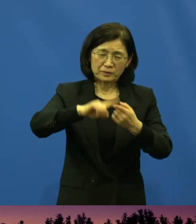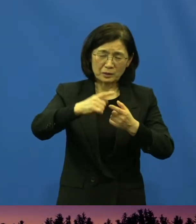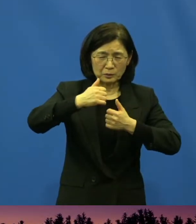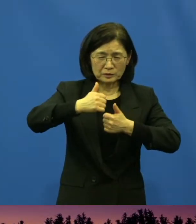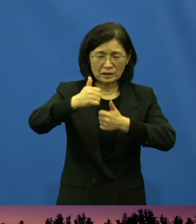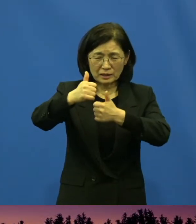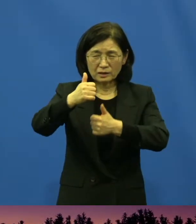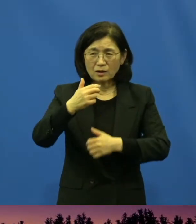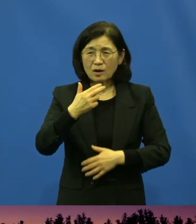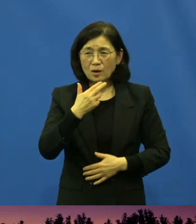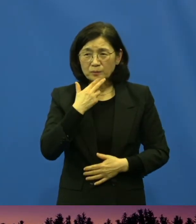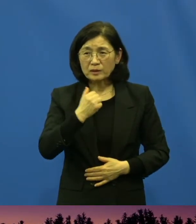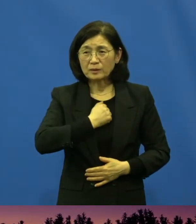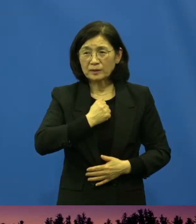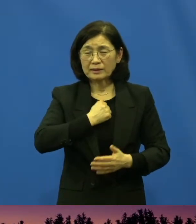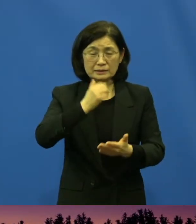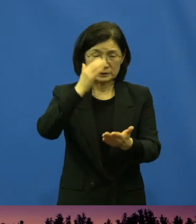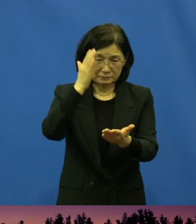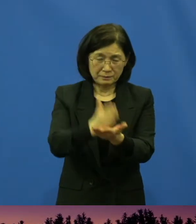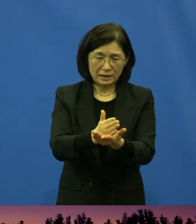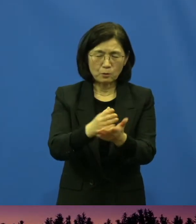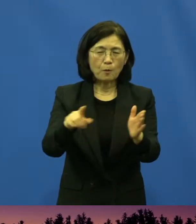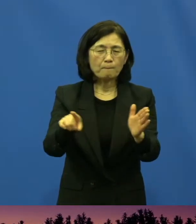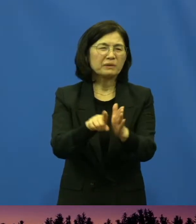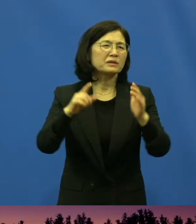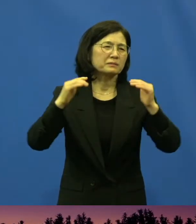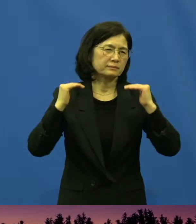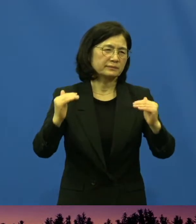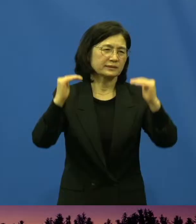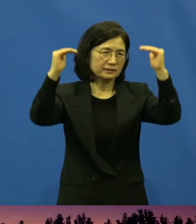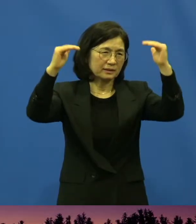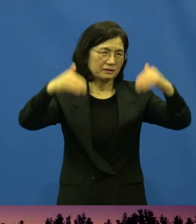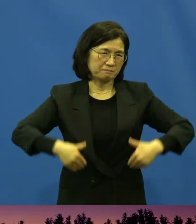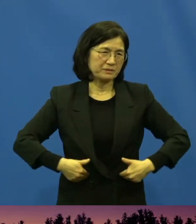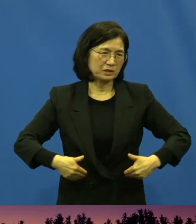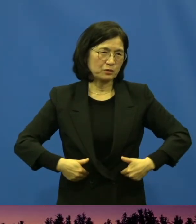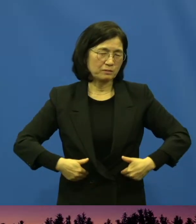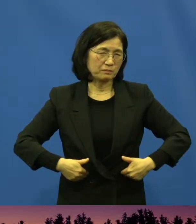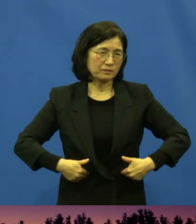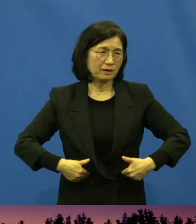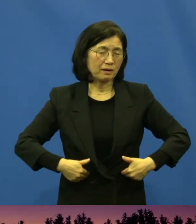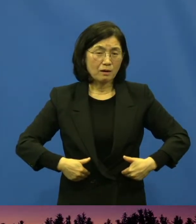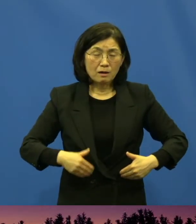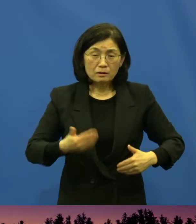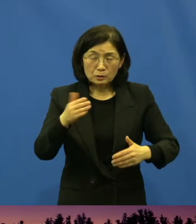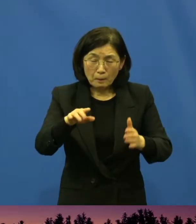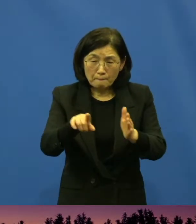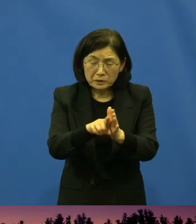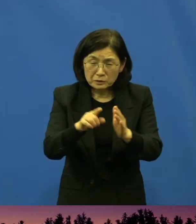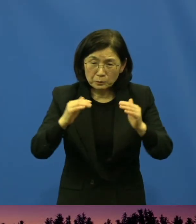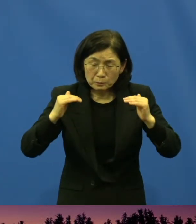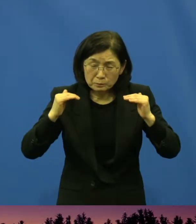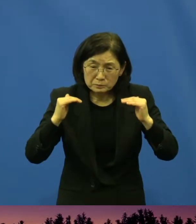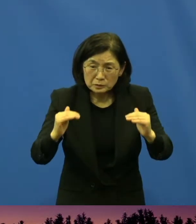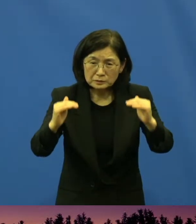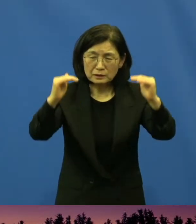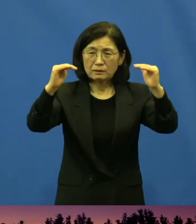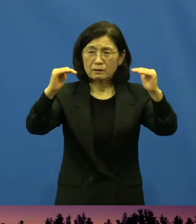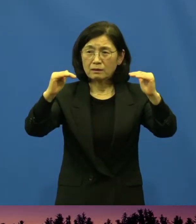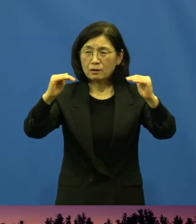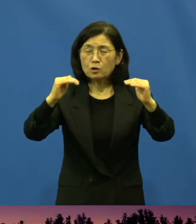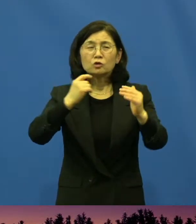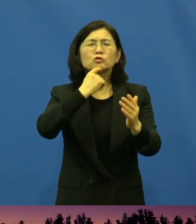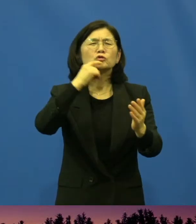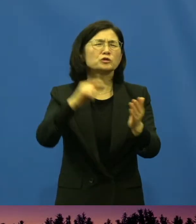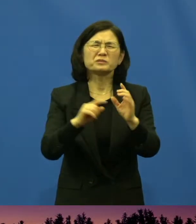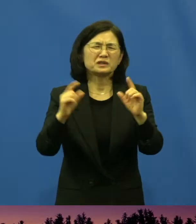여러분, 성장을 해야 되는 거죠. 성장을 하는데 이 성장이 그런데 마음대로 안 돼요. 왜? 죄성을 극복하는 게 어렵기 때문에.